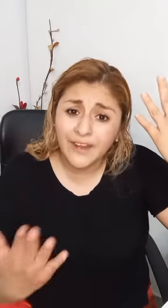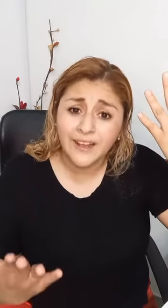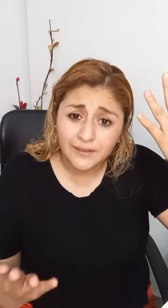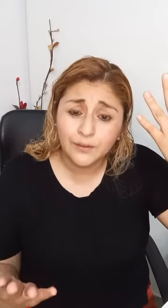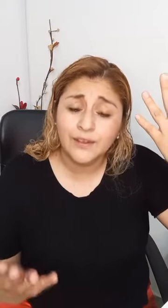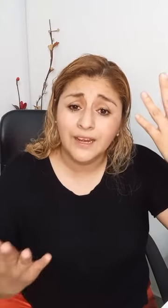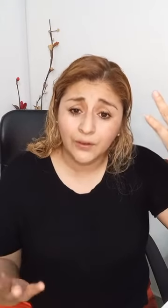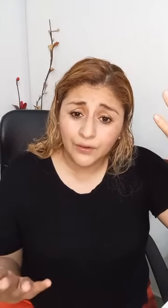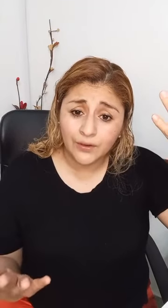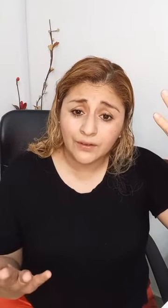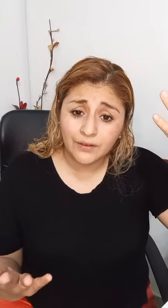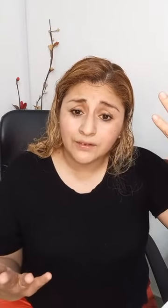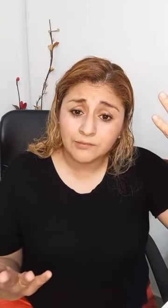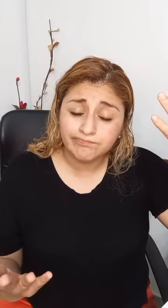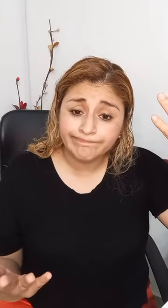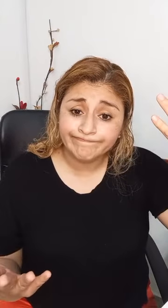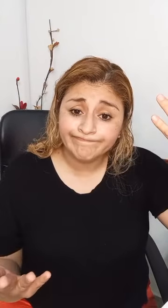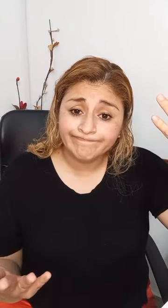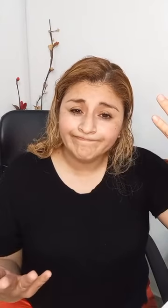¿Puedo ver a Jesús en el otro?